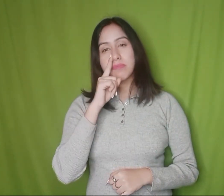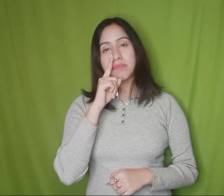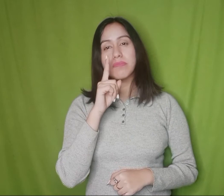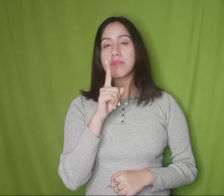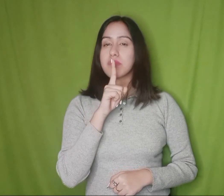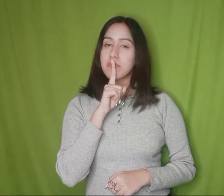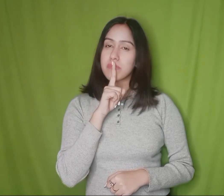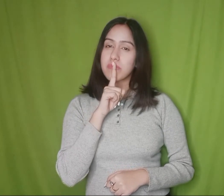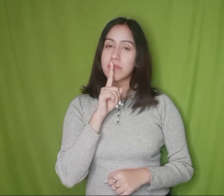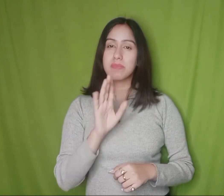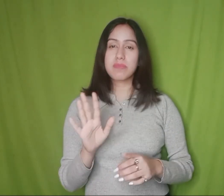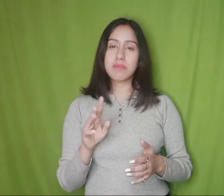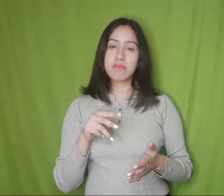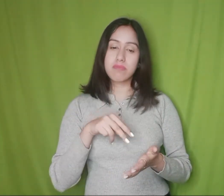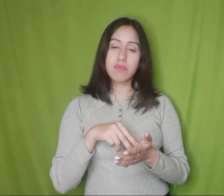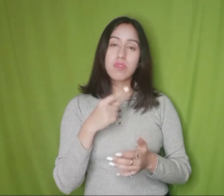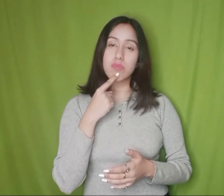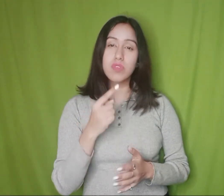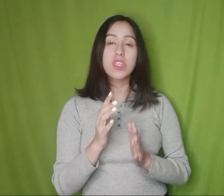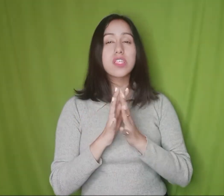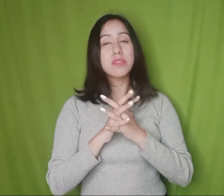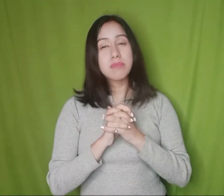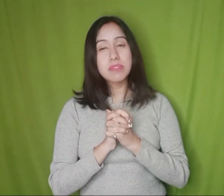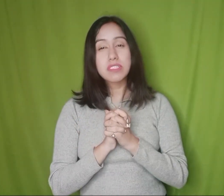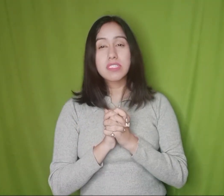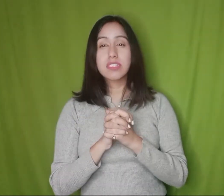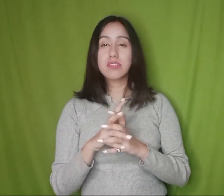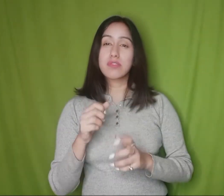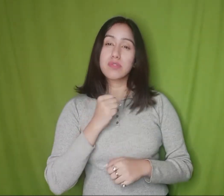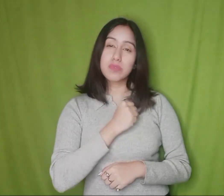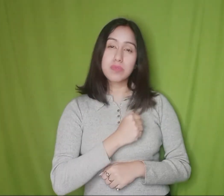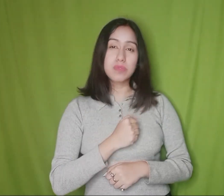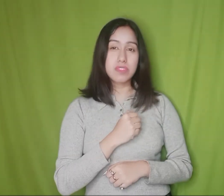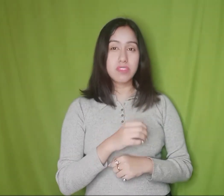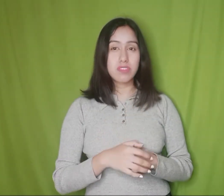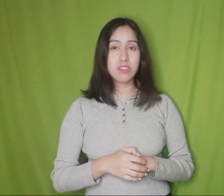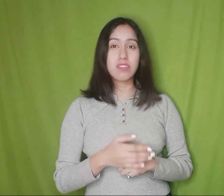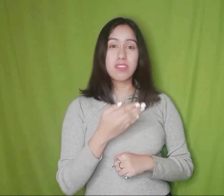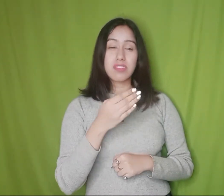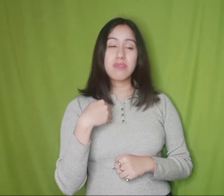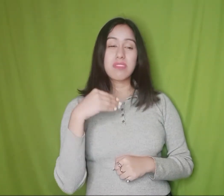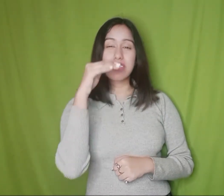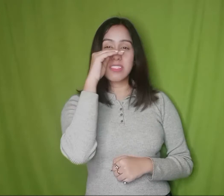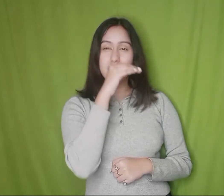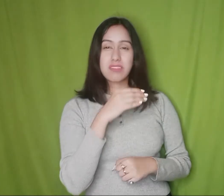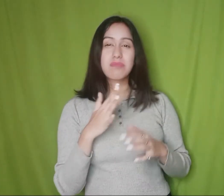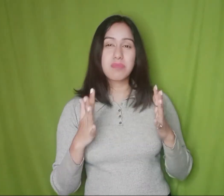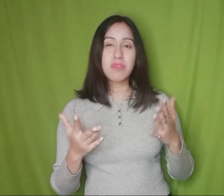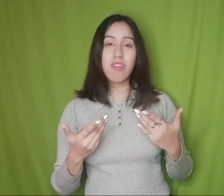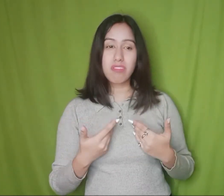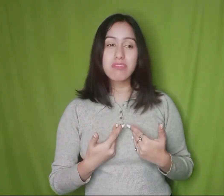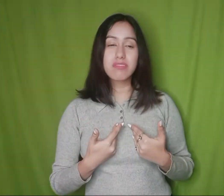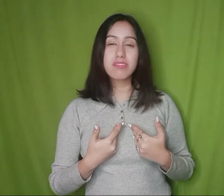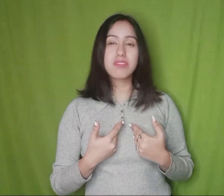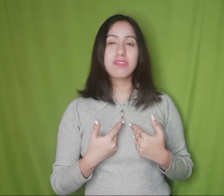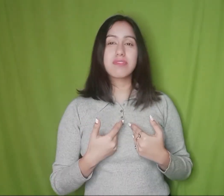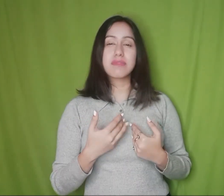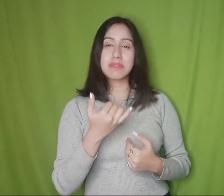सुनने वाला बचा ही कहां था। मीरा भोज के पास आकर रुक गई। मुझे क्षमा कर दोगे राणा?